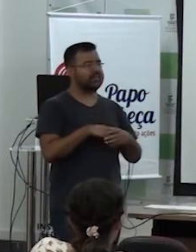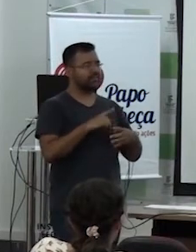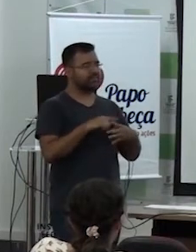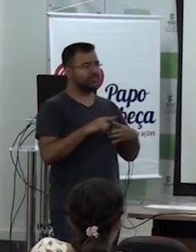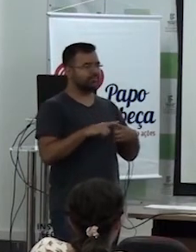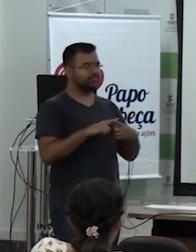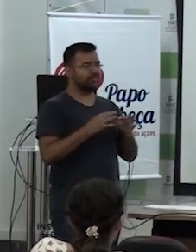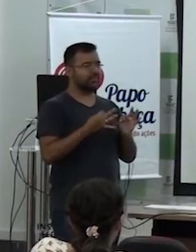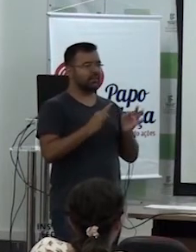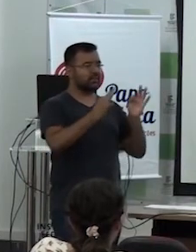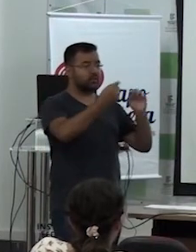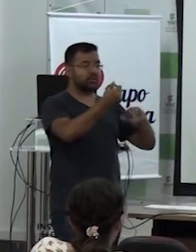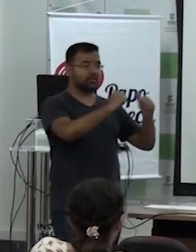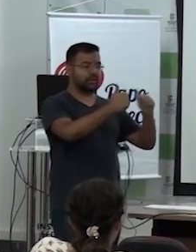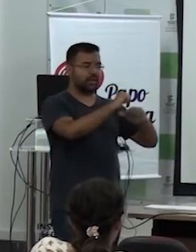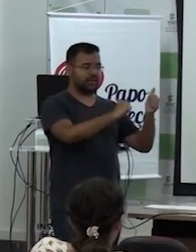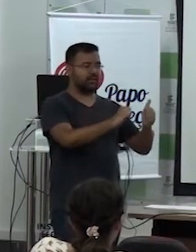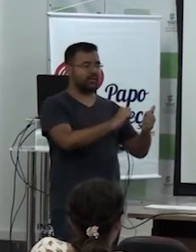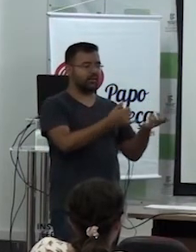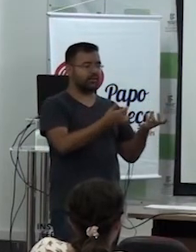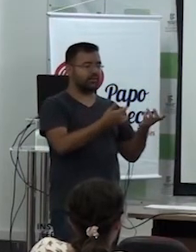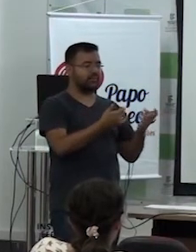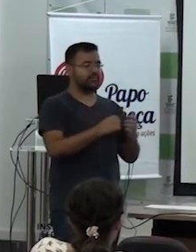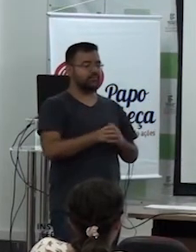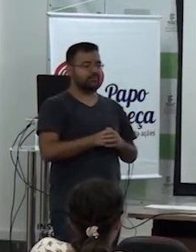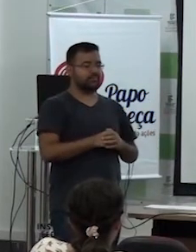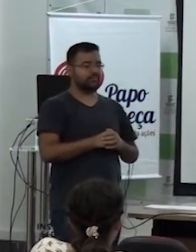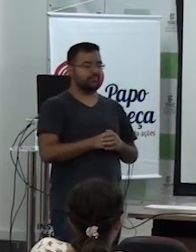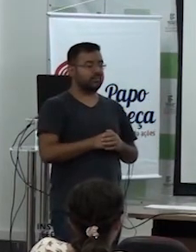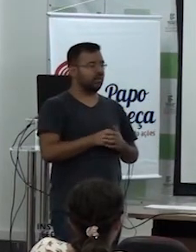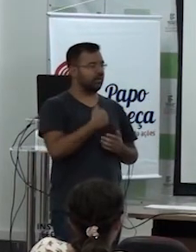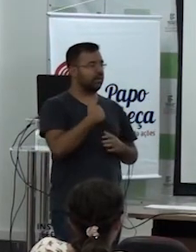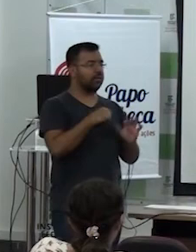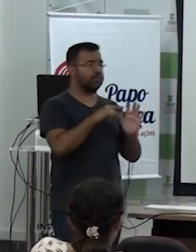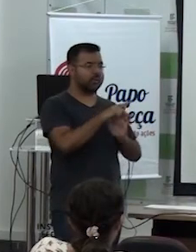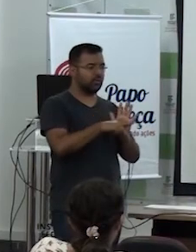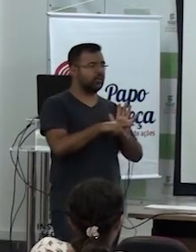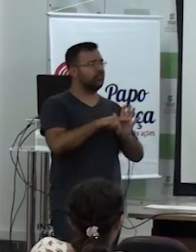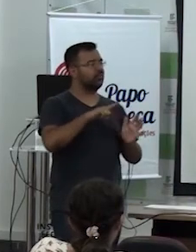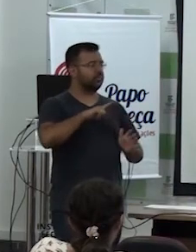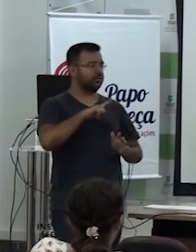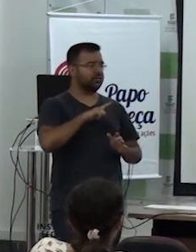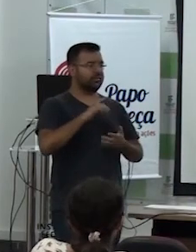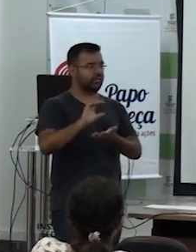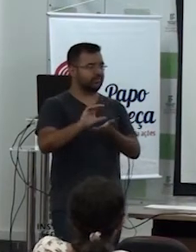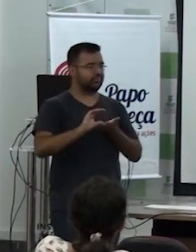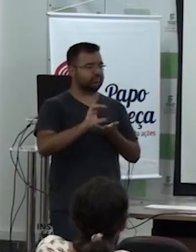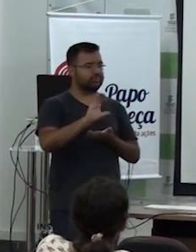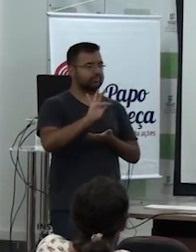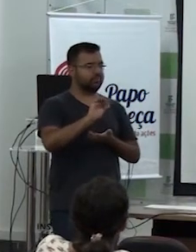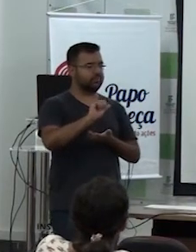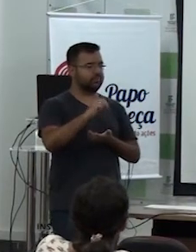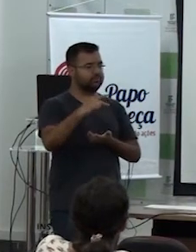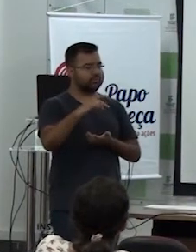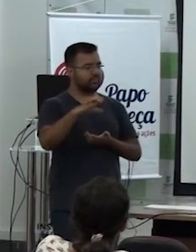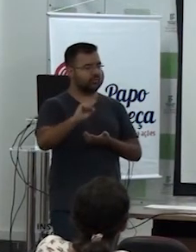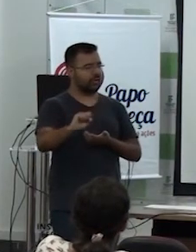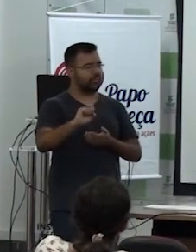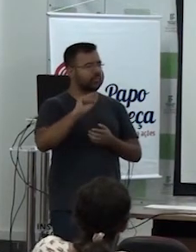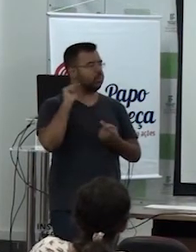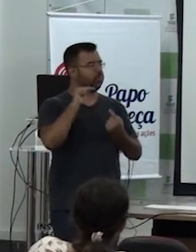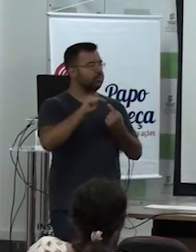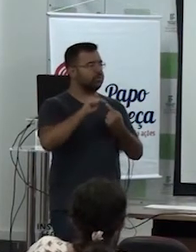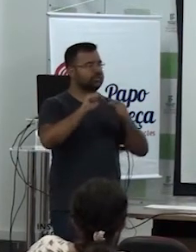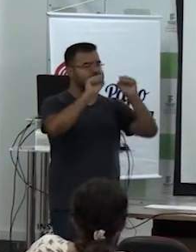tecnologias de avaliação semiautomática da aprendizagem e explicação. Esse projeto é financiado pela FAPES e a ideia é desenvolver um sistema